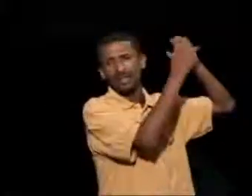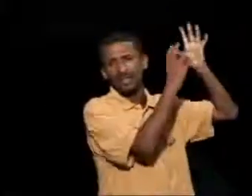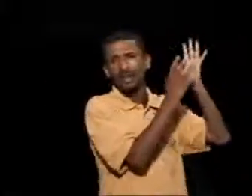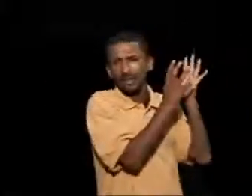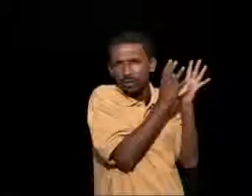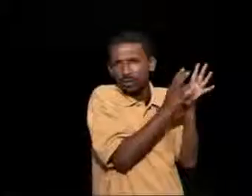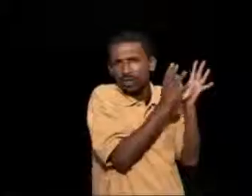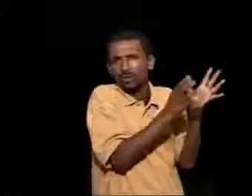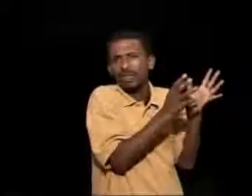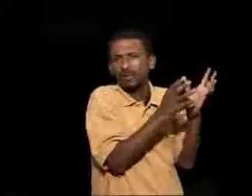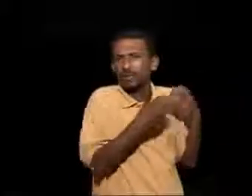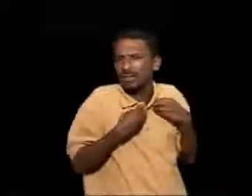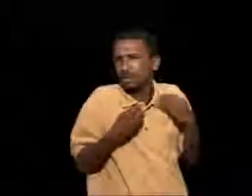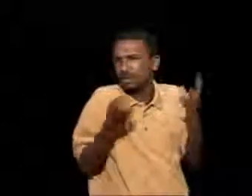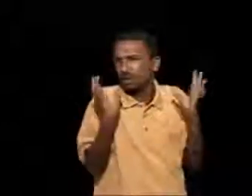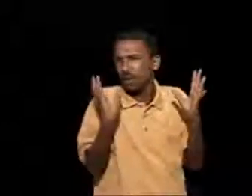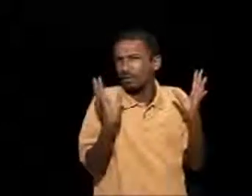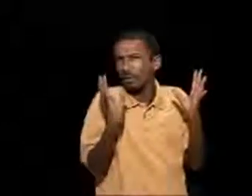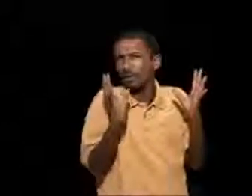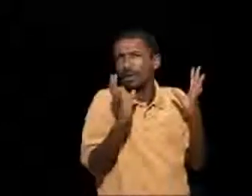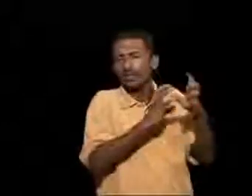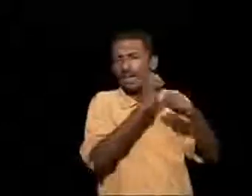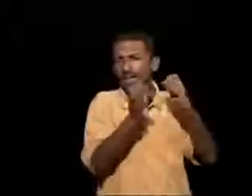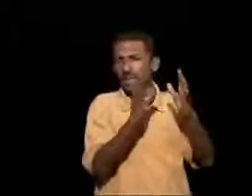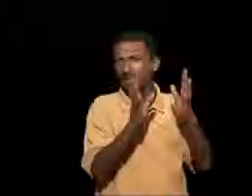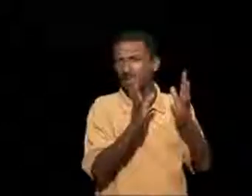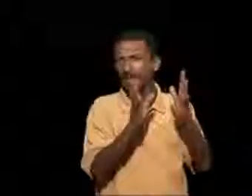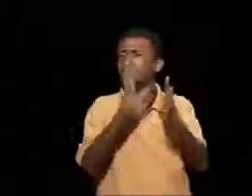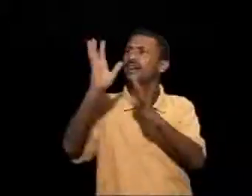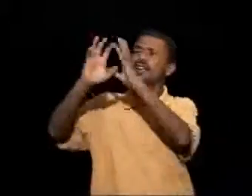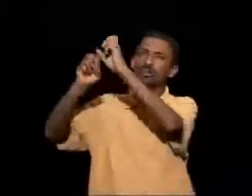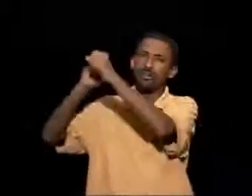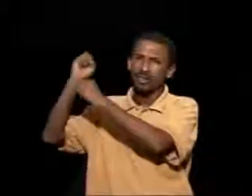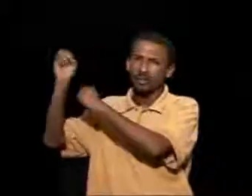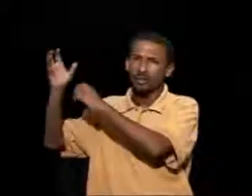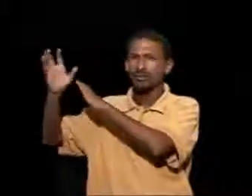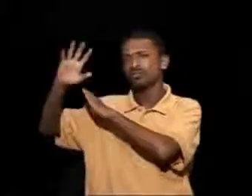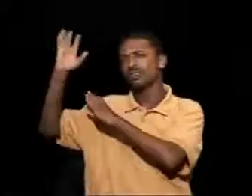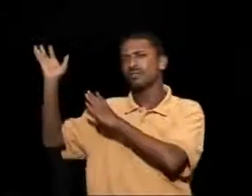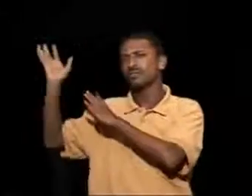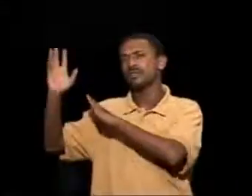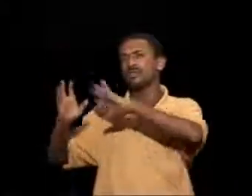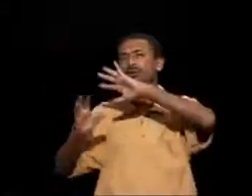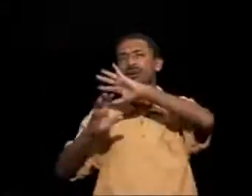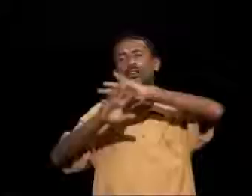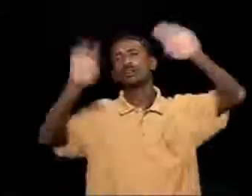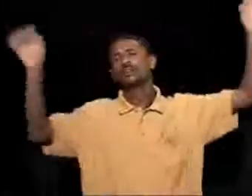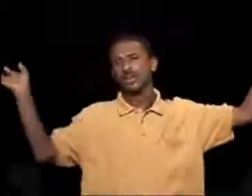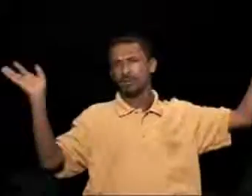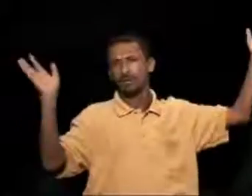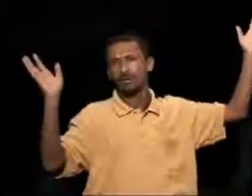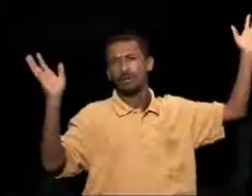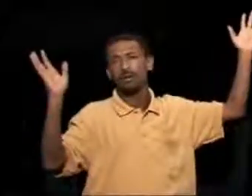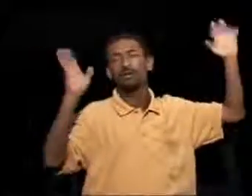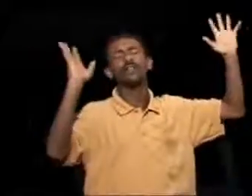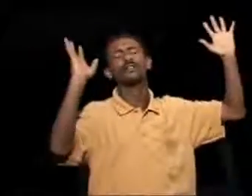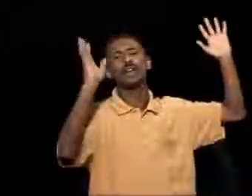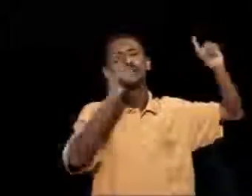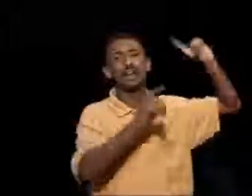አባትና እናታቸው ሞቱባቸው በአዘን ተቆራምዶ ያለ አለ። እንደገና ደግሞ እነዚህ ሁለቱ ትዳር መስርቶ ለየብቻ ነው የሚኖሩ። ለየብቻ ኖር